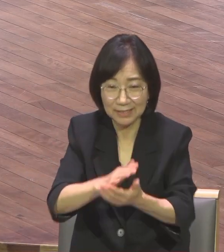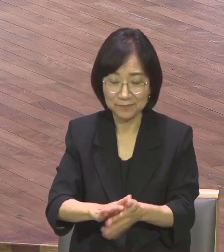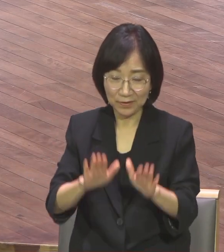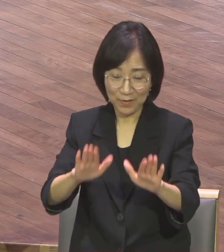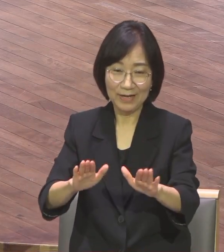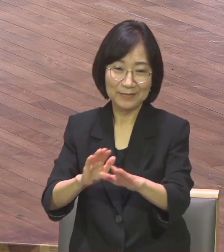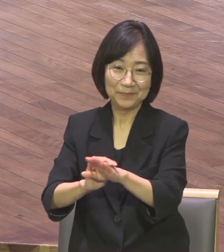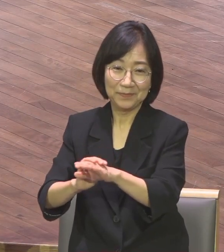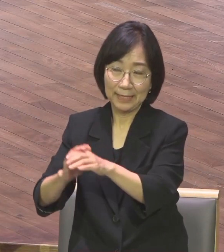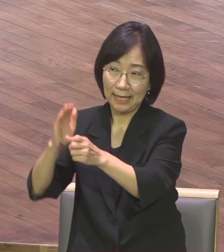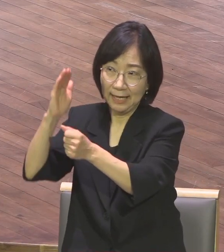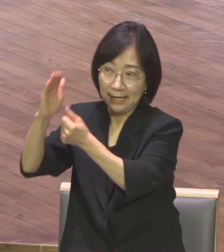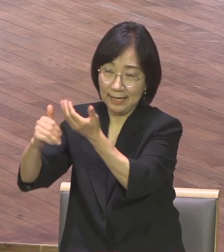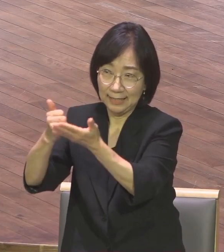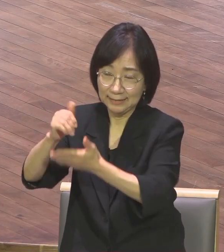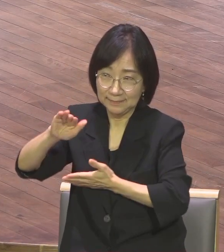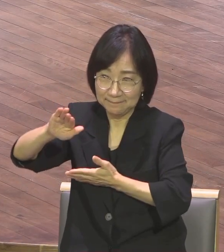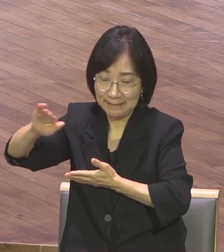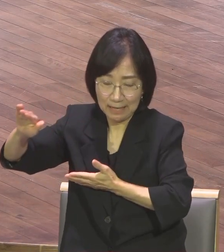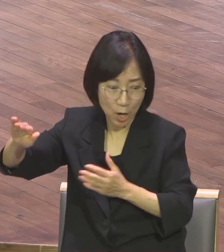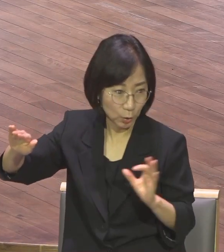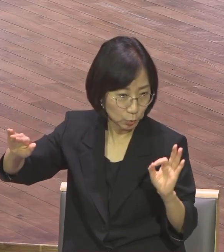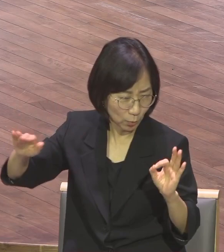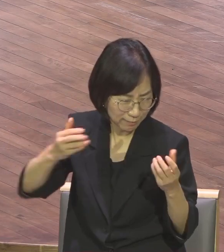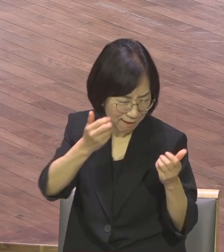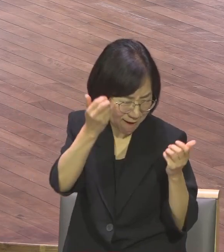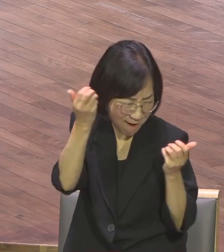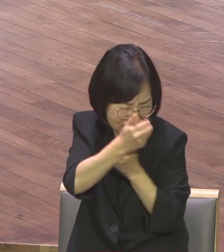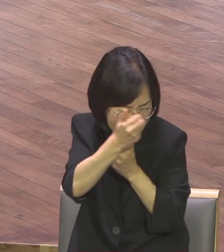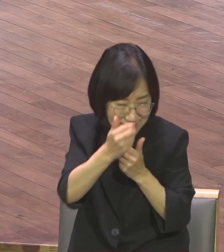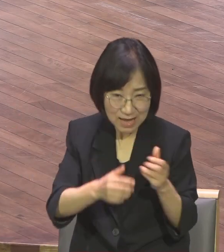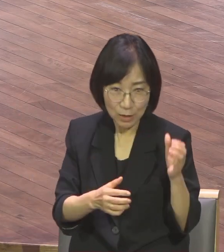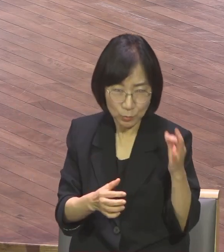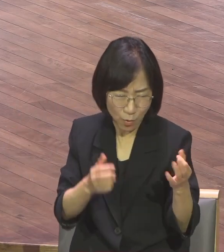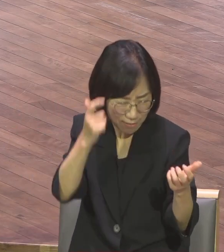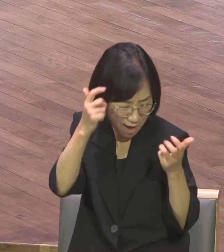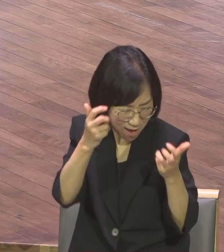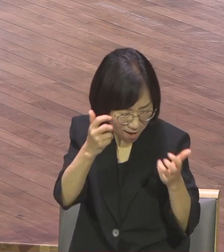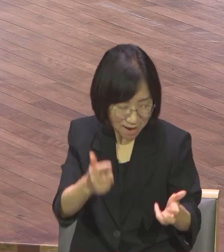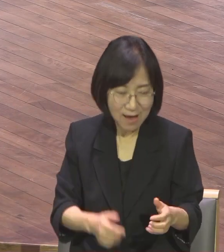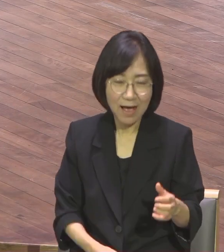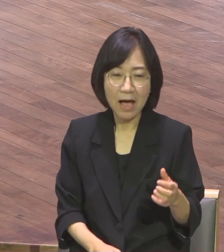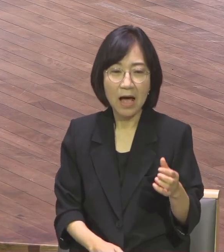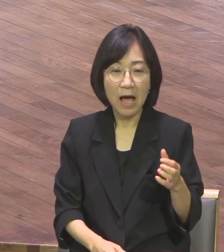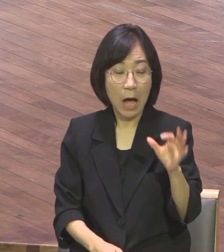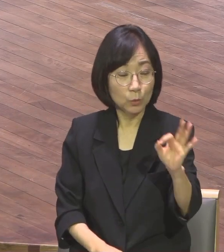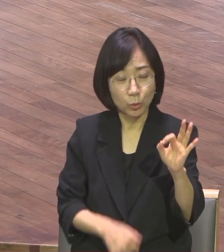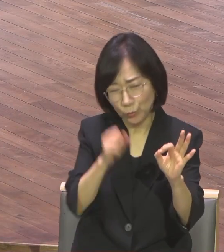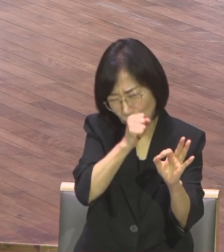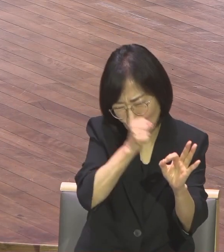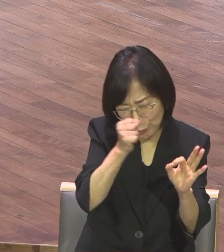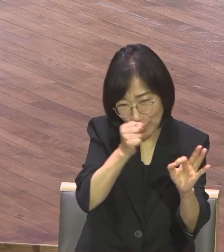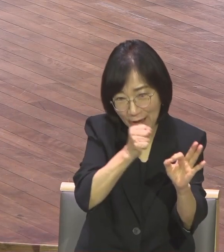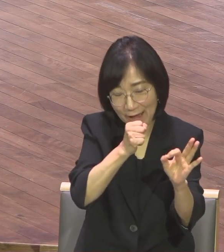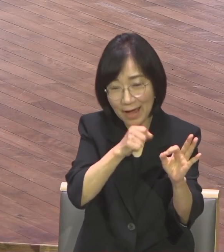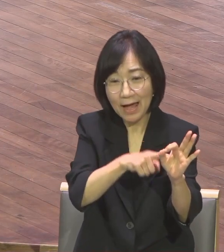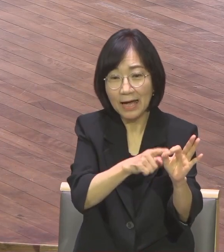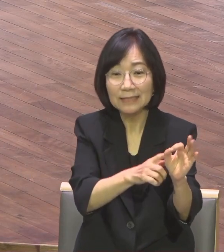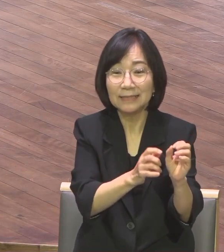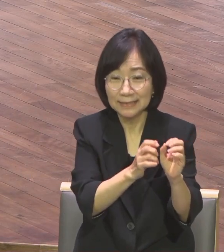하나님보다 재물을 더 의지하고 사랑하는 자, 돈을 하나님처럼 생각하는 사람은